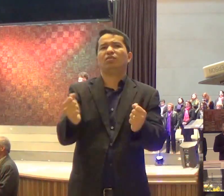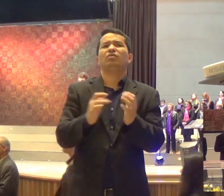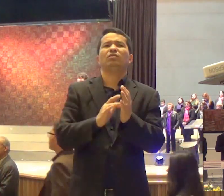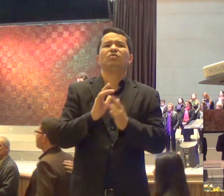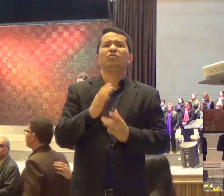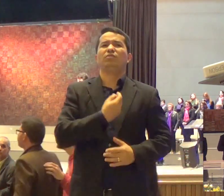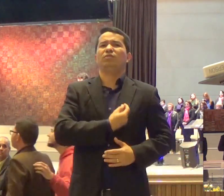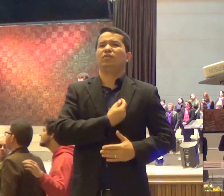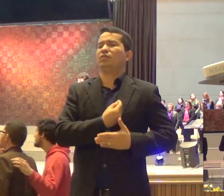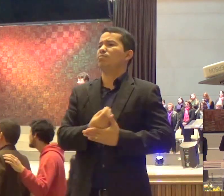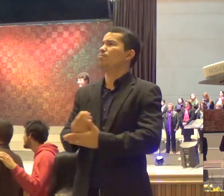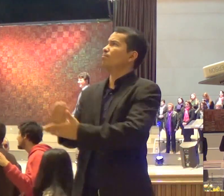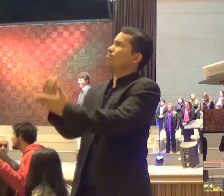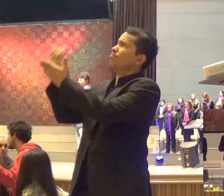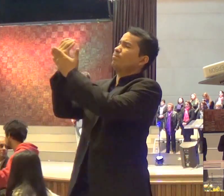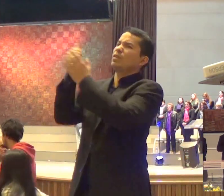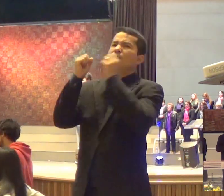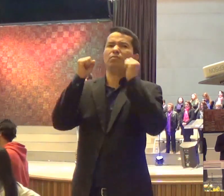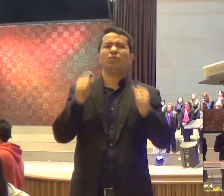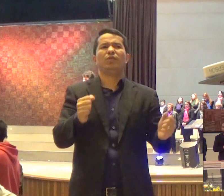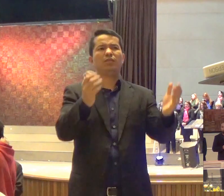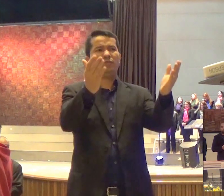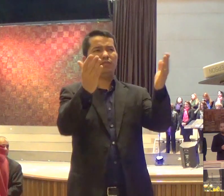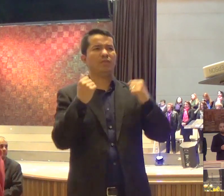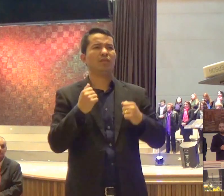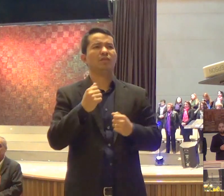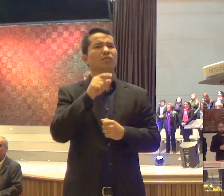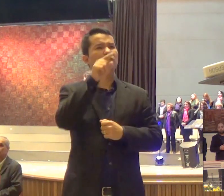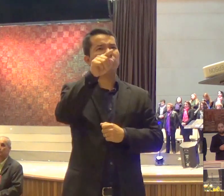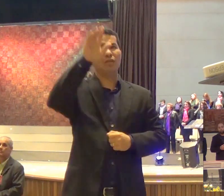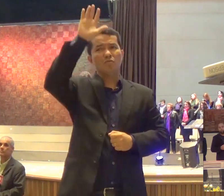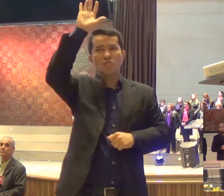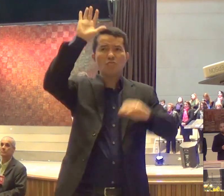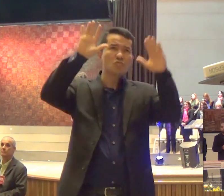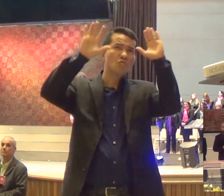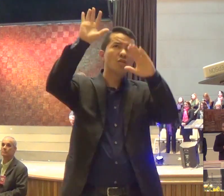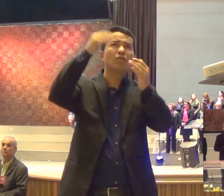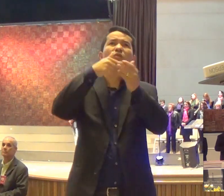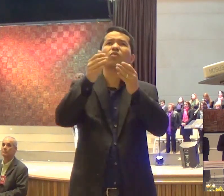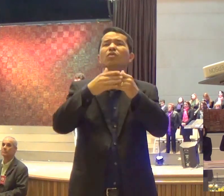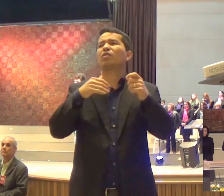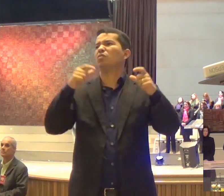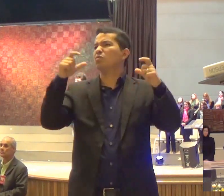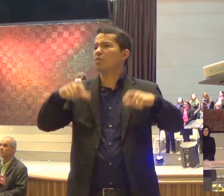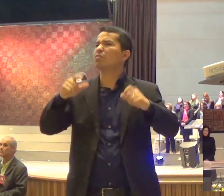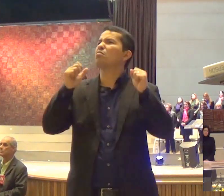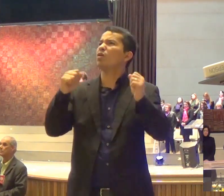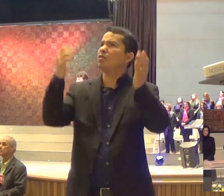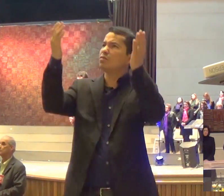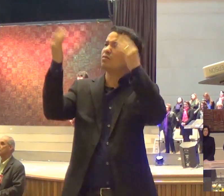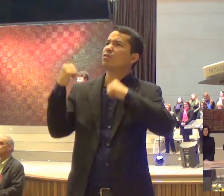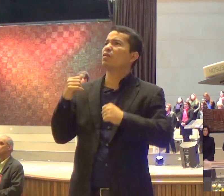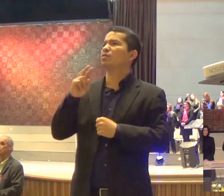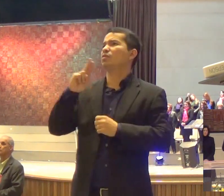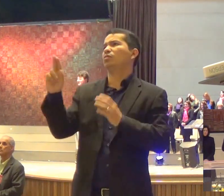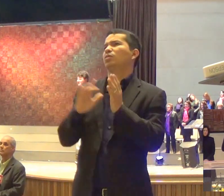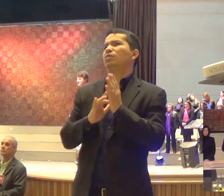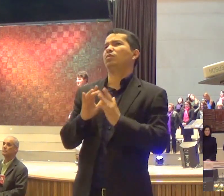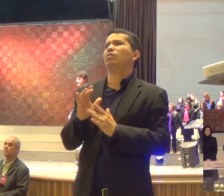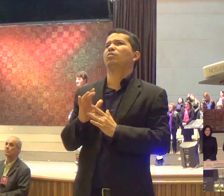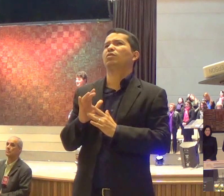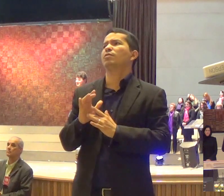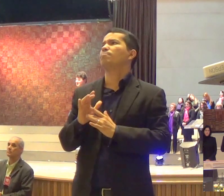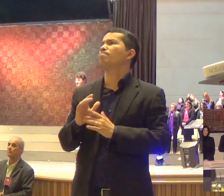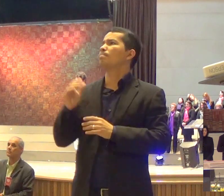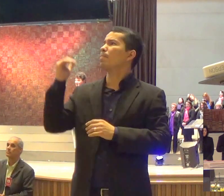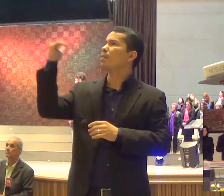venha pode vir tem que levantou a sua mão em qualquer lugar neste Santuário saia do seu lugar e venha pode